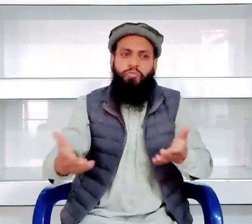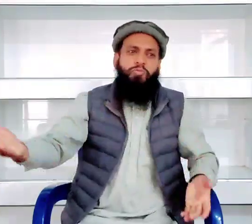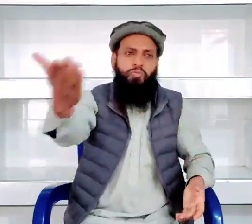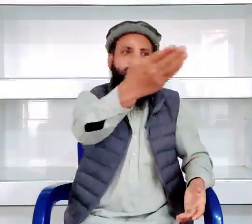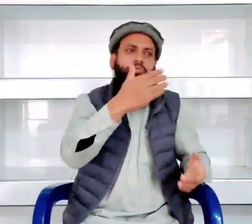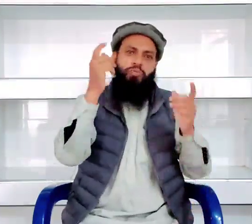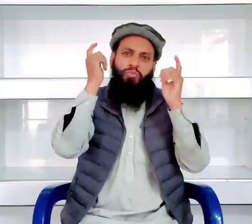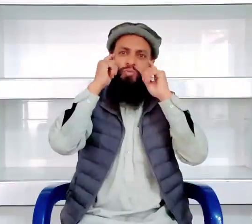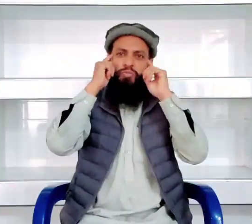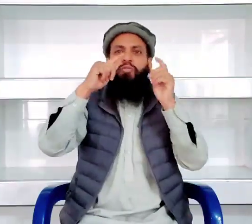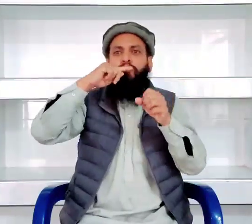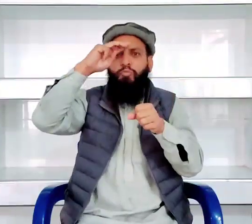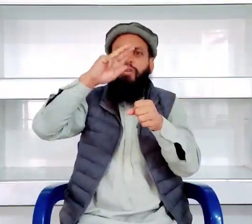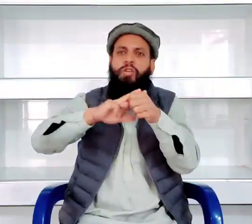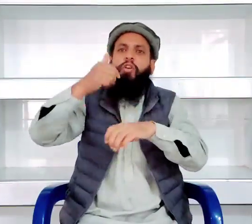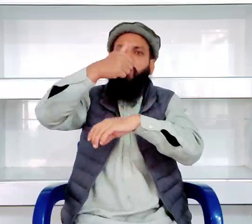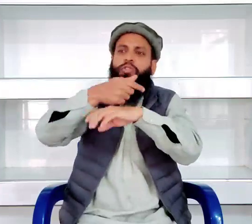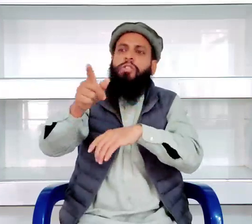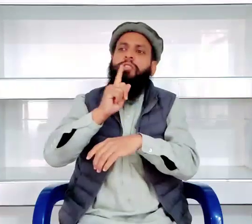بے شمار اور عظیم